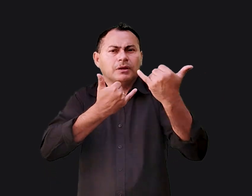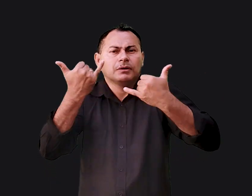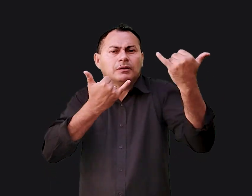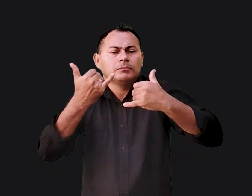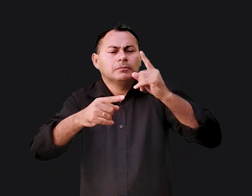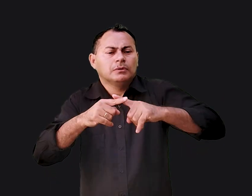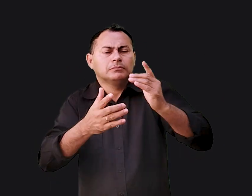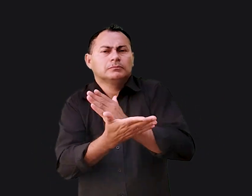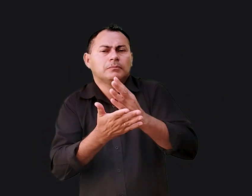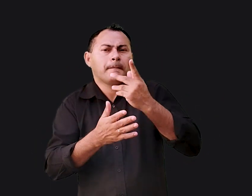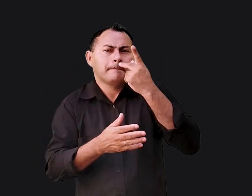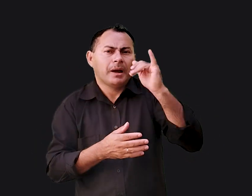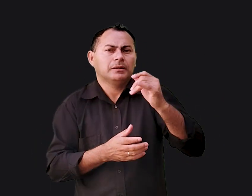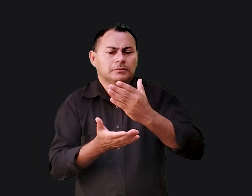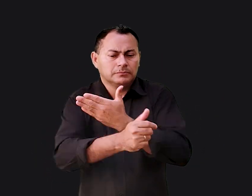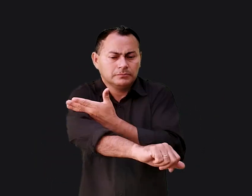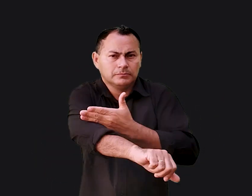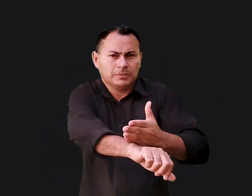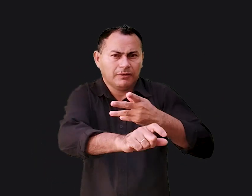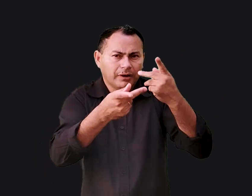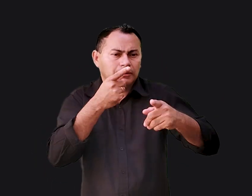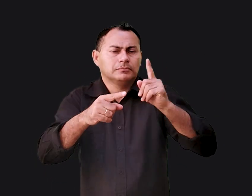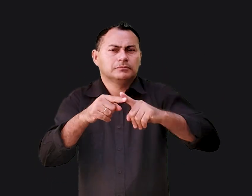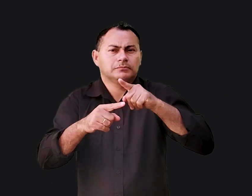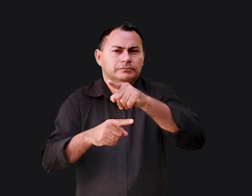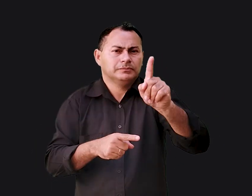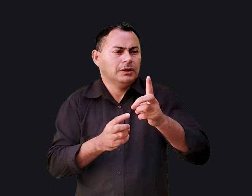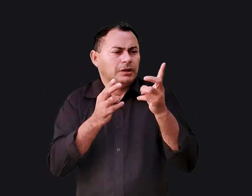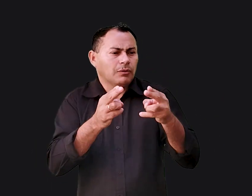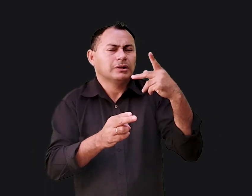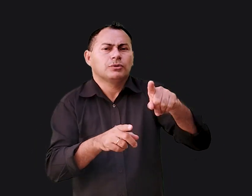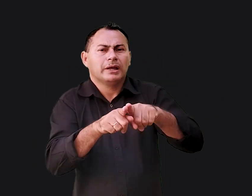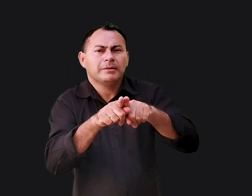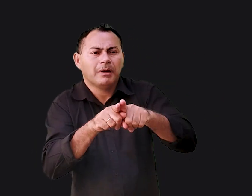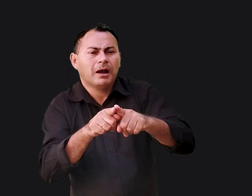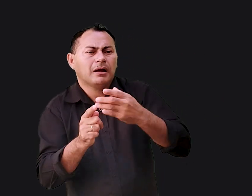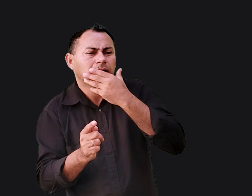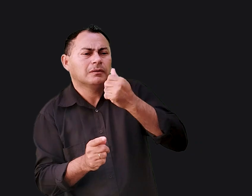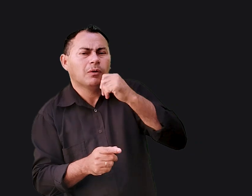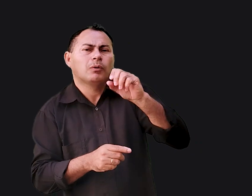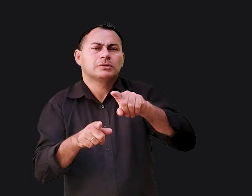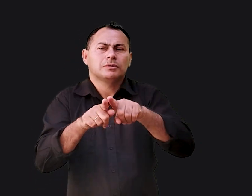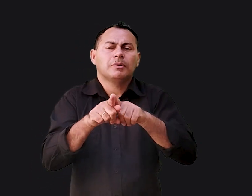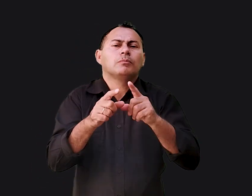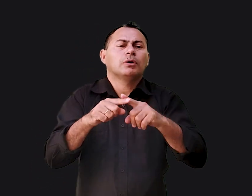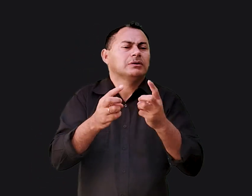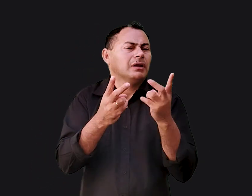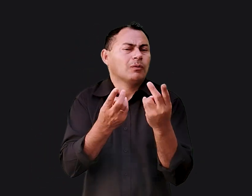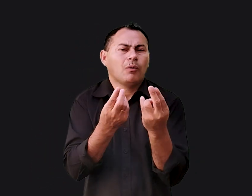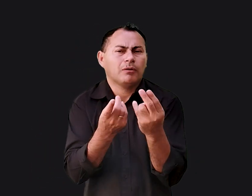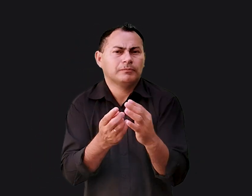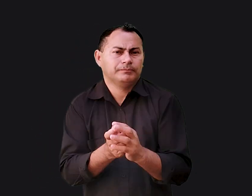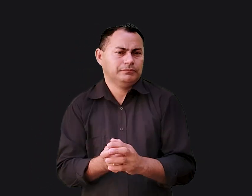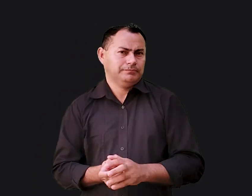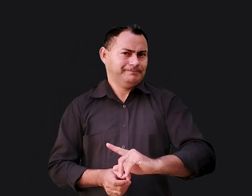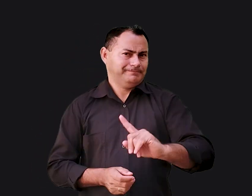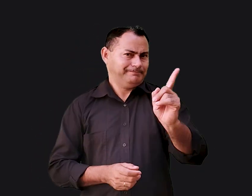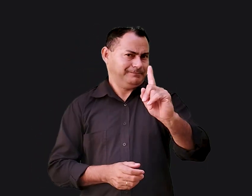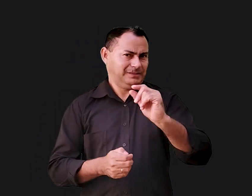digam, por que alguns pais costumam dizer: por que você não é como sua irmã ou como seu irmão? Eles não foram feitos pelo